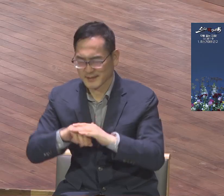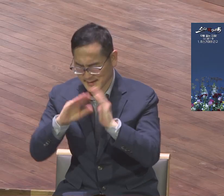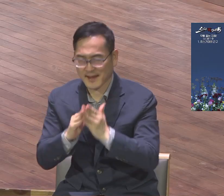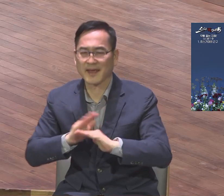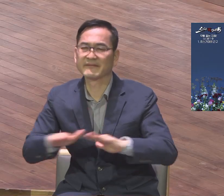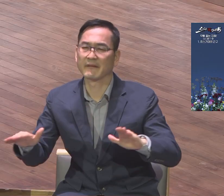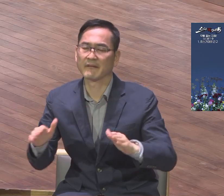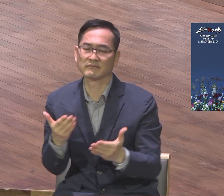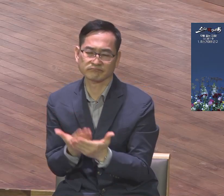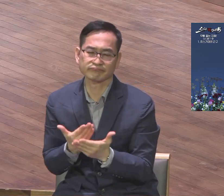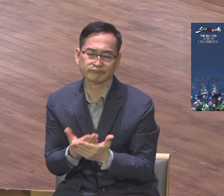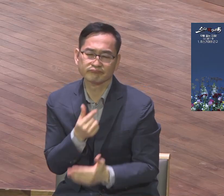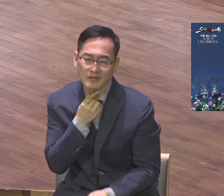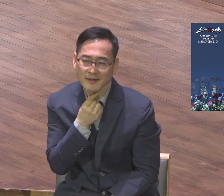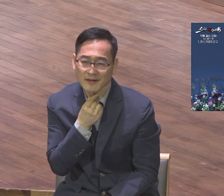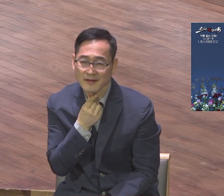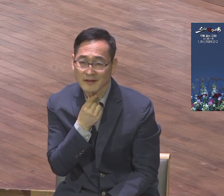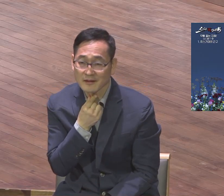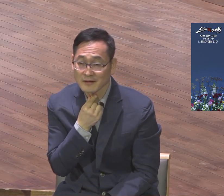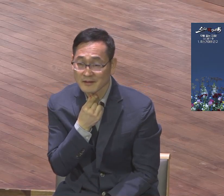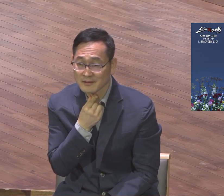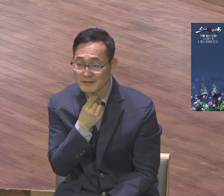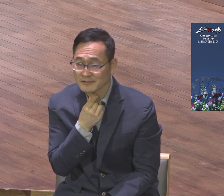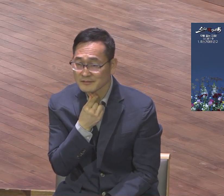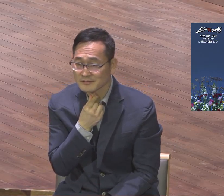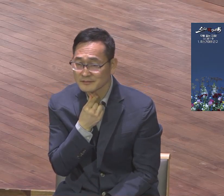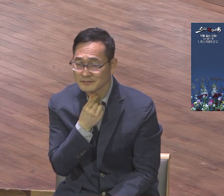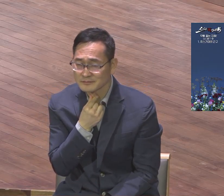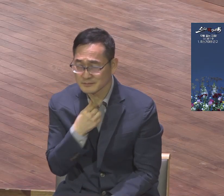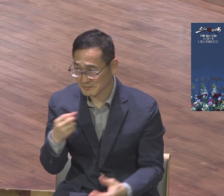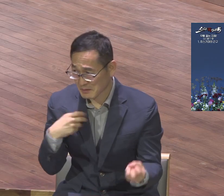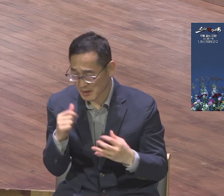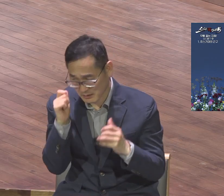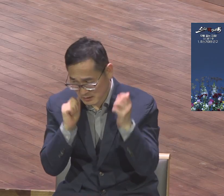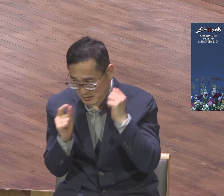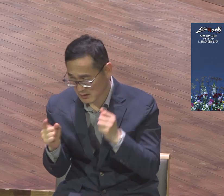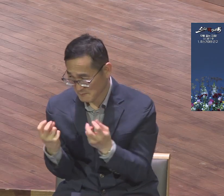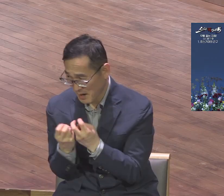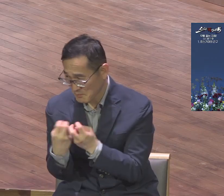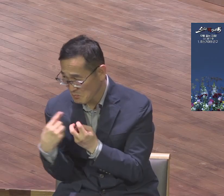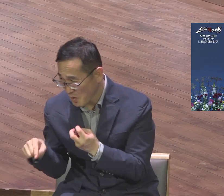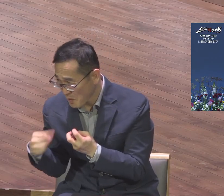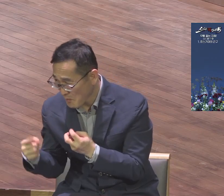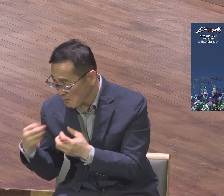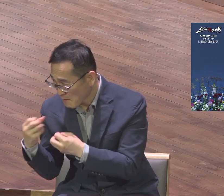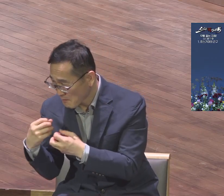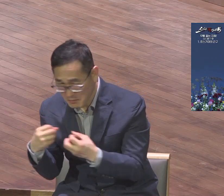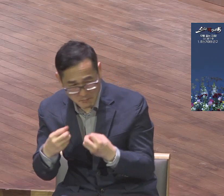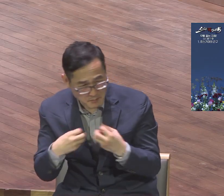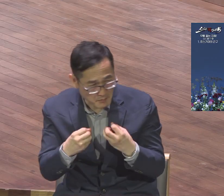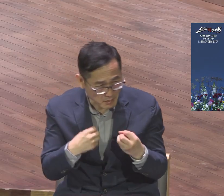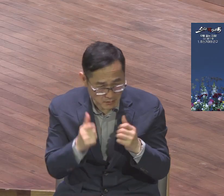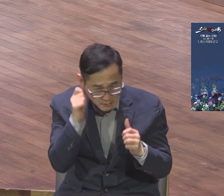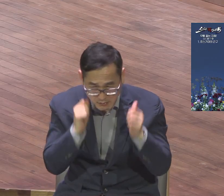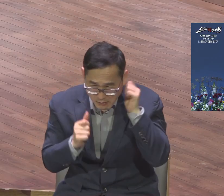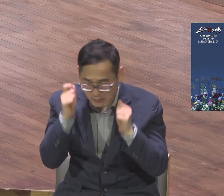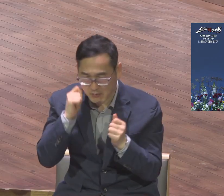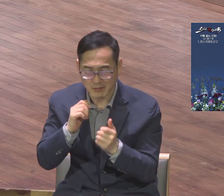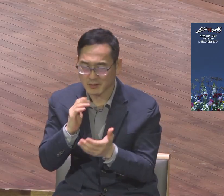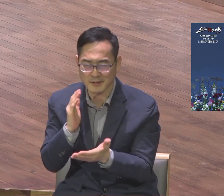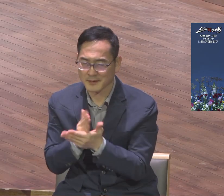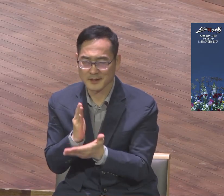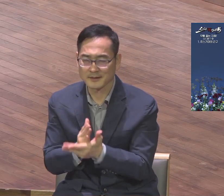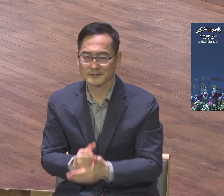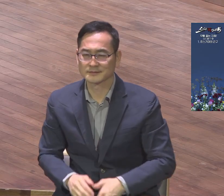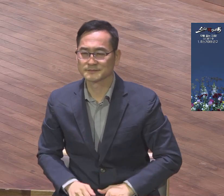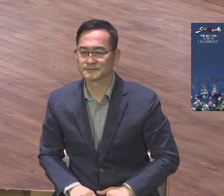여러분도 그렇게 하시기 바랍니다. 이 사람 말, 저 사람 말, 이런 방법, 저런 방법, 그 아무 소용 없어요. 도리어 더